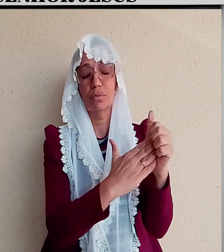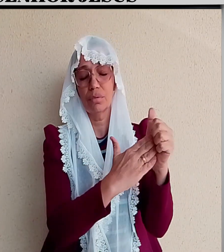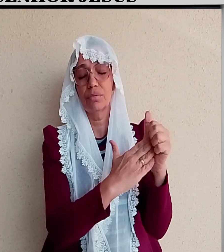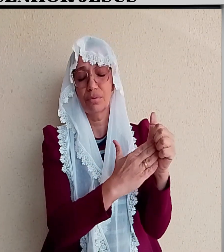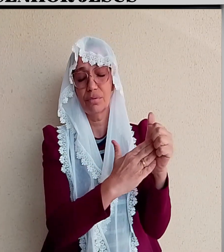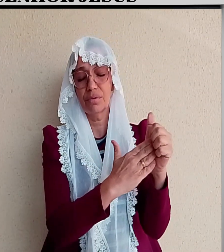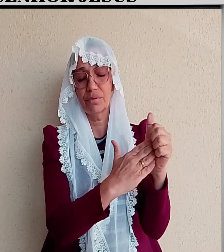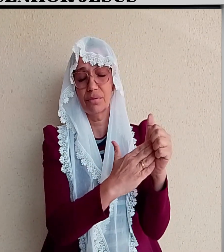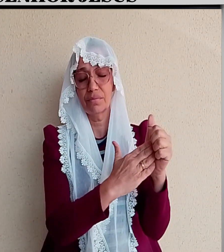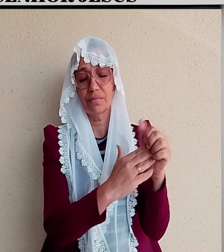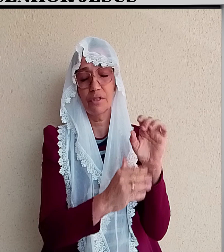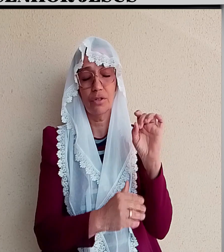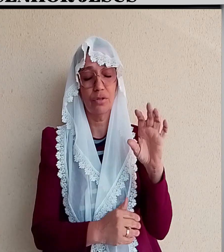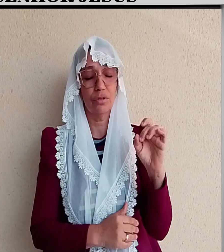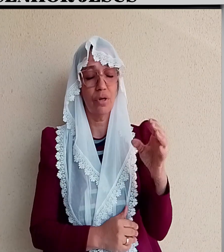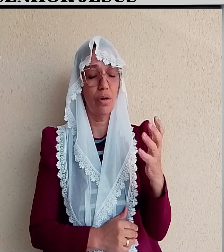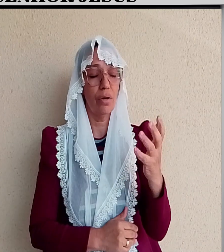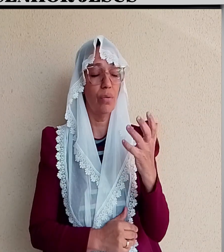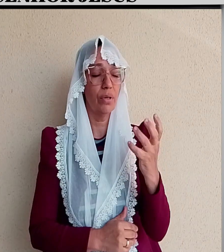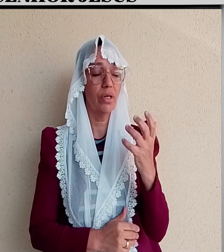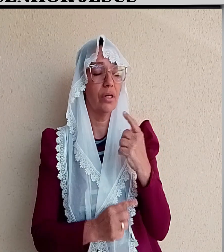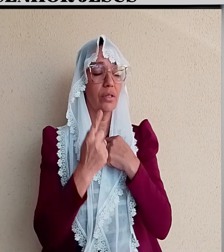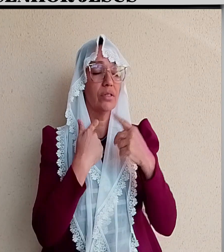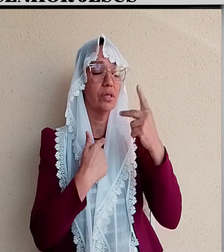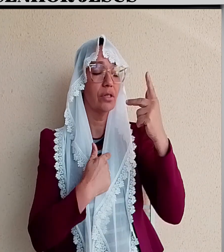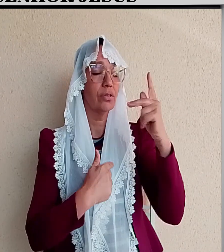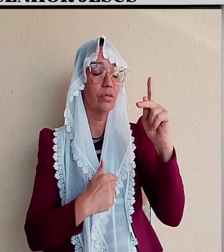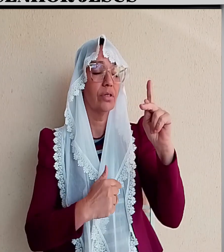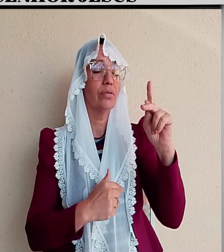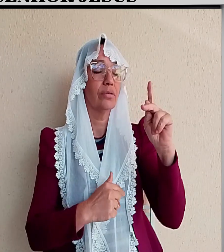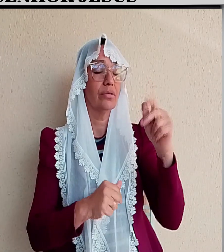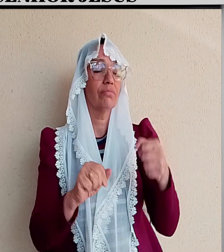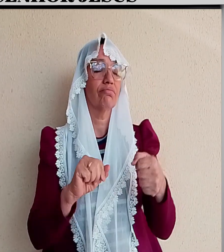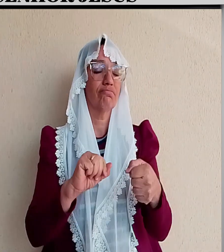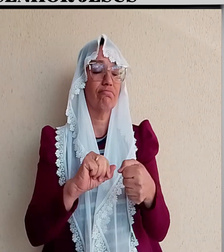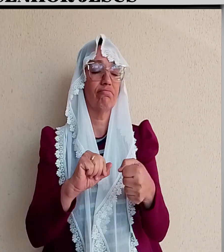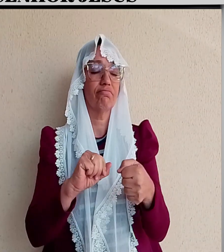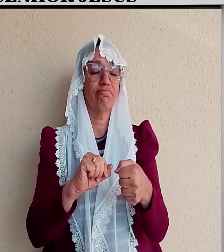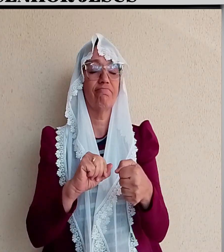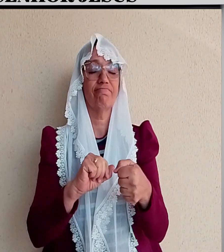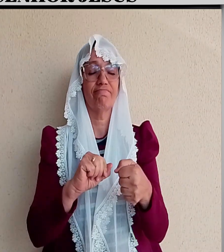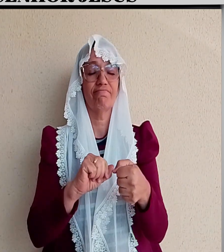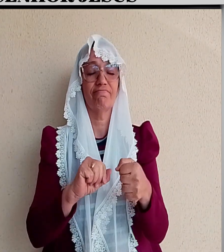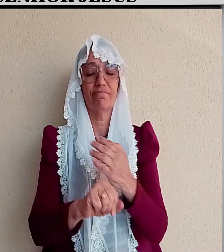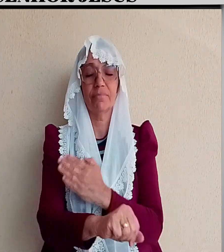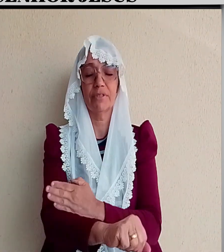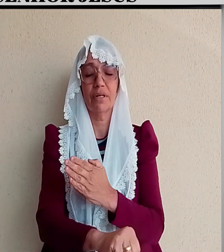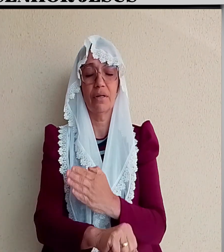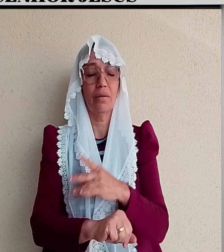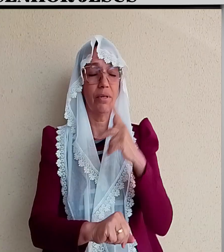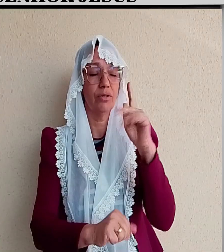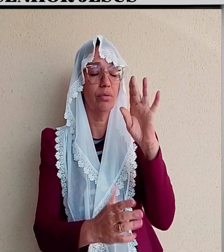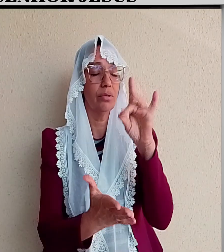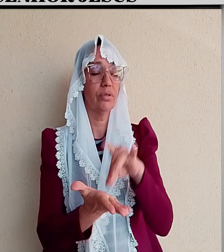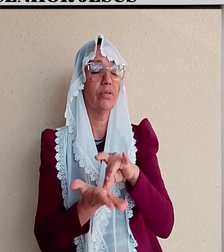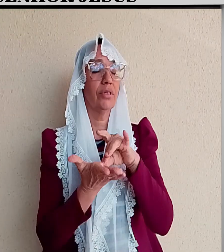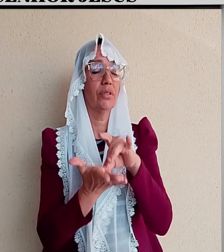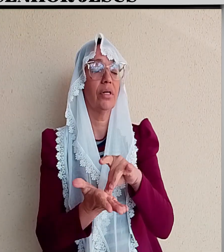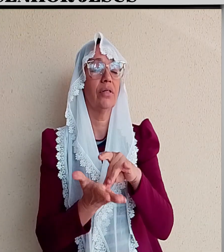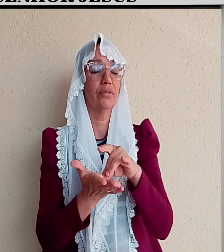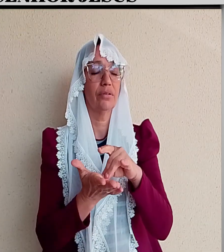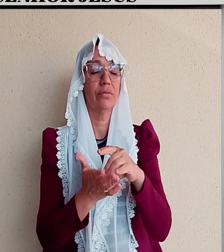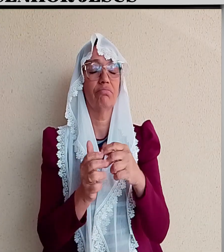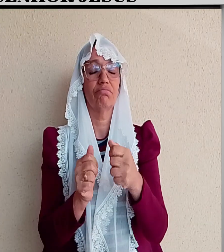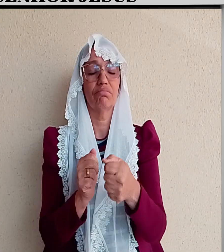somente o teu querer e sobre todas as coisas, aleluia, reine tu na tua obra verdadeira. Graças damos a ti por tudo em